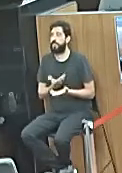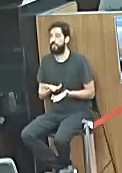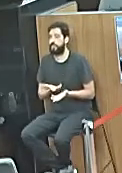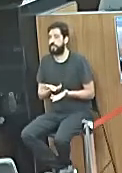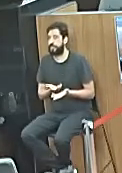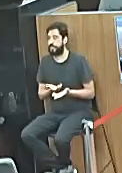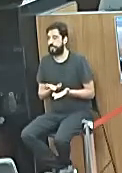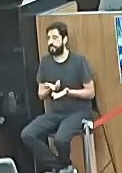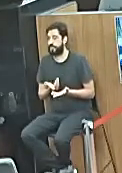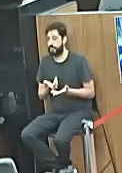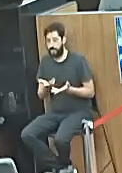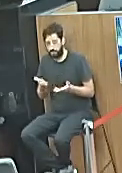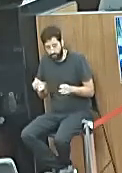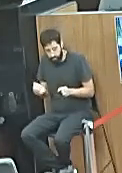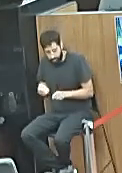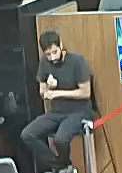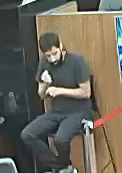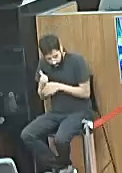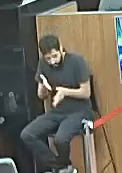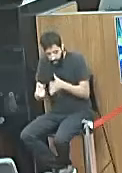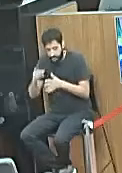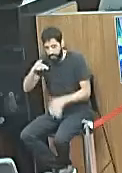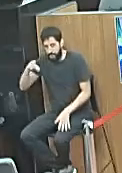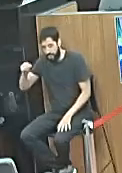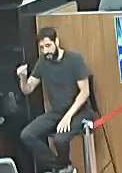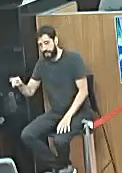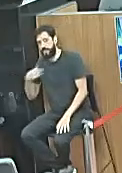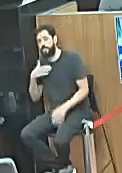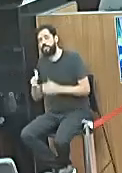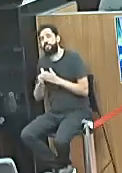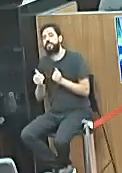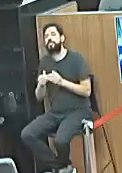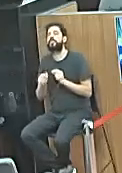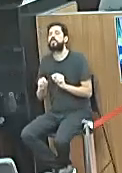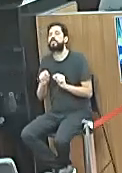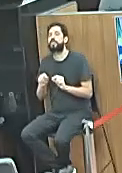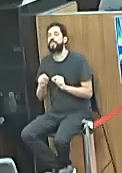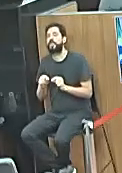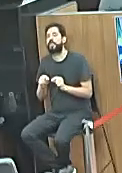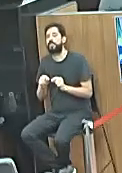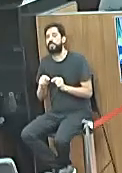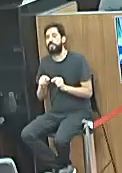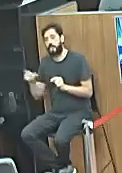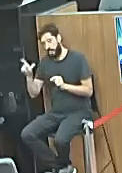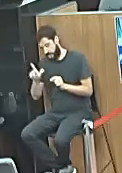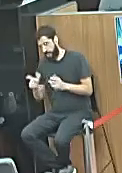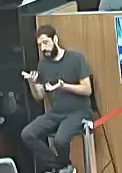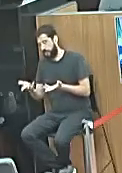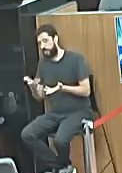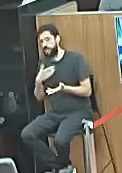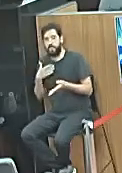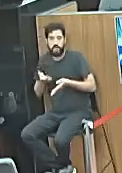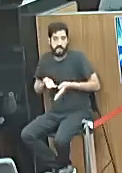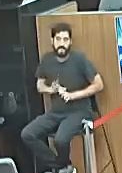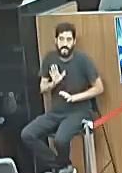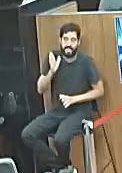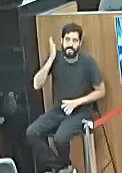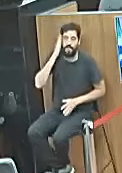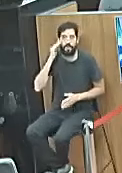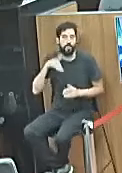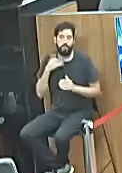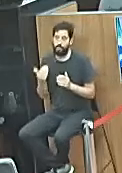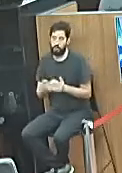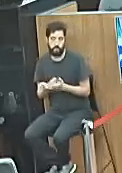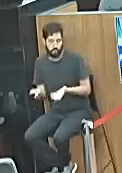da construção do ppa g então meu pedido também é que logicamente também não nasce sabendo fazer